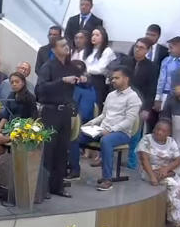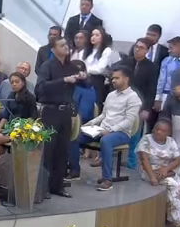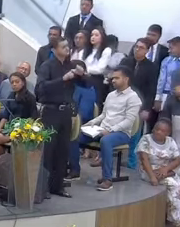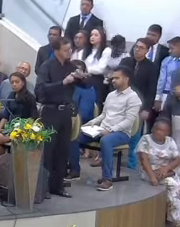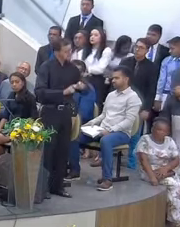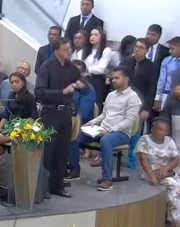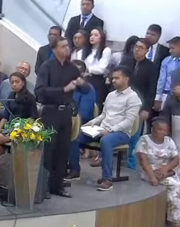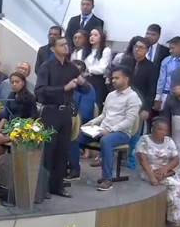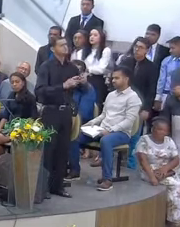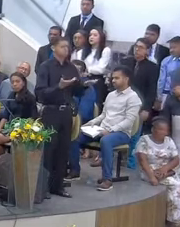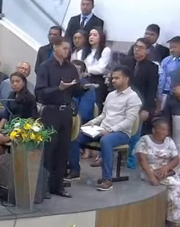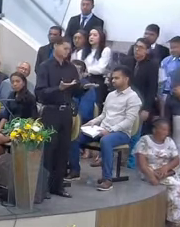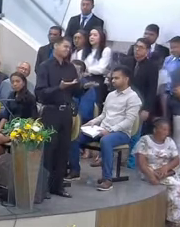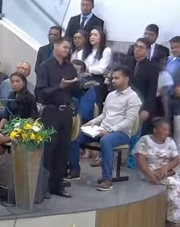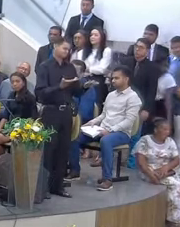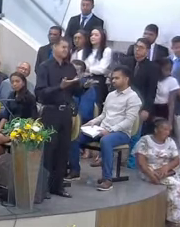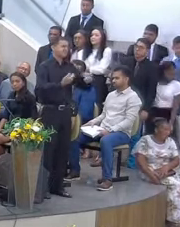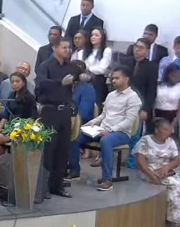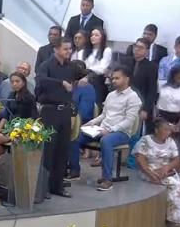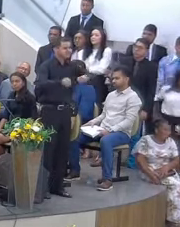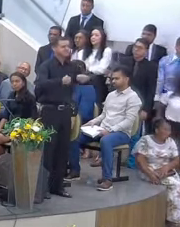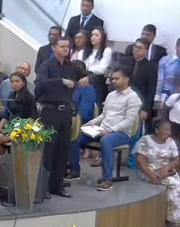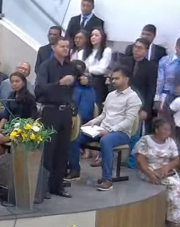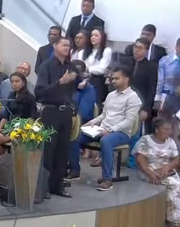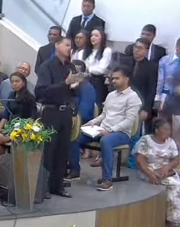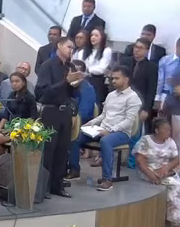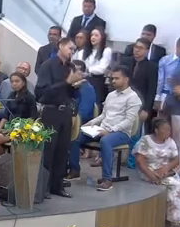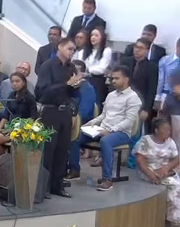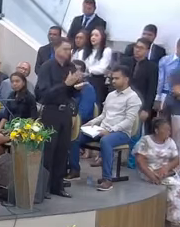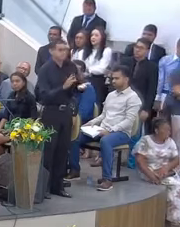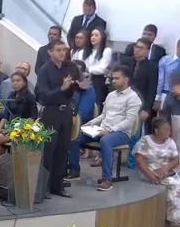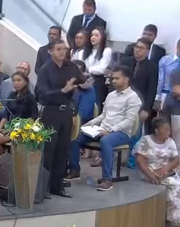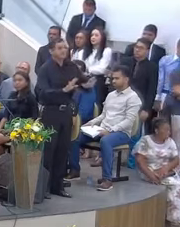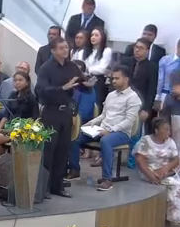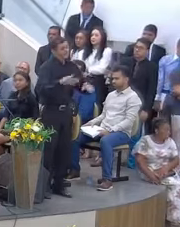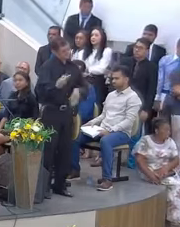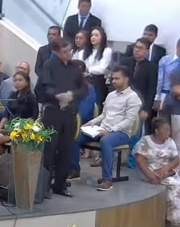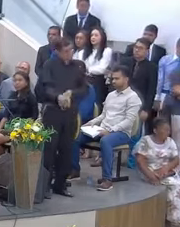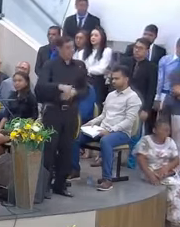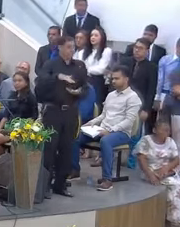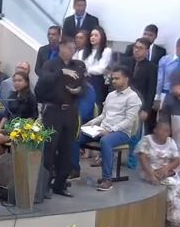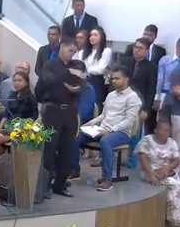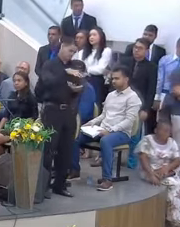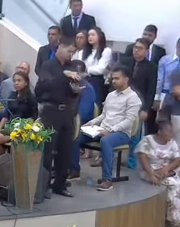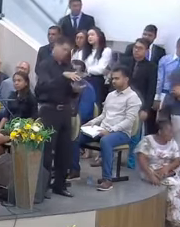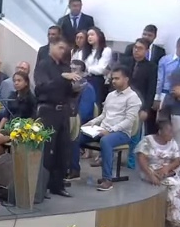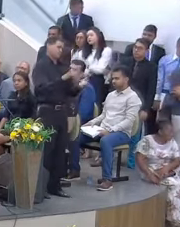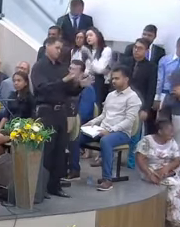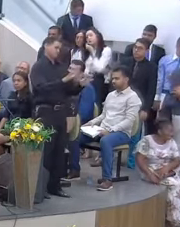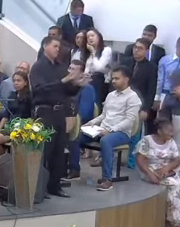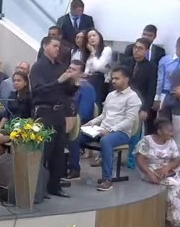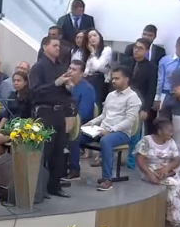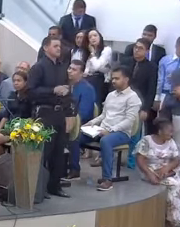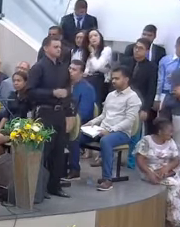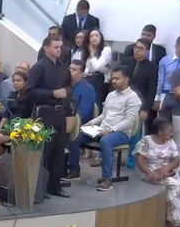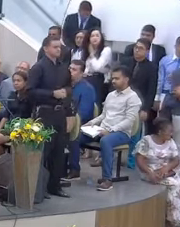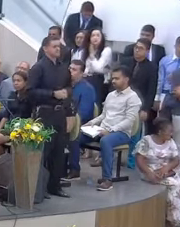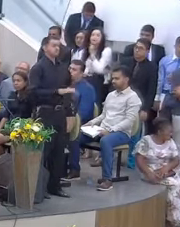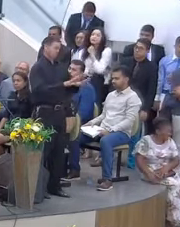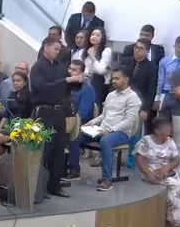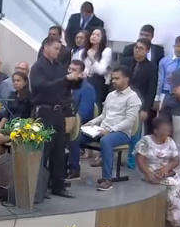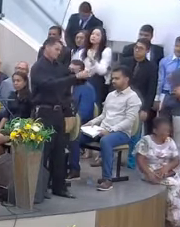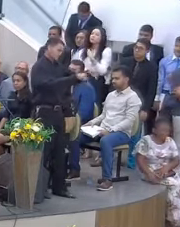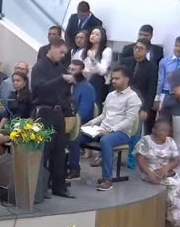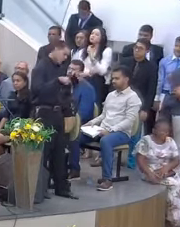Nós vamos depender, a gente vai precisar de alguma coisinha, mas é para essas coisas daqui. É para a liberação da construção de um terreno, é para